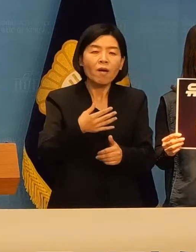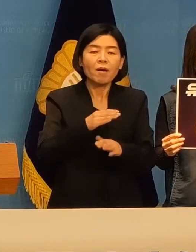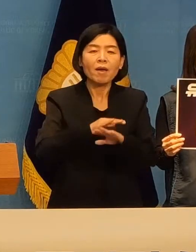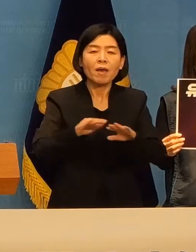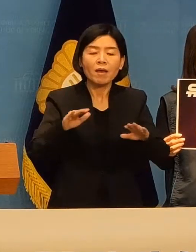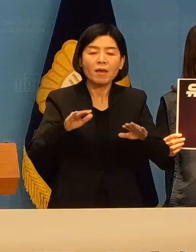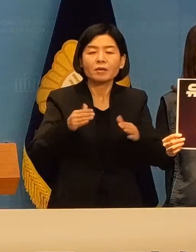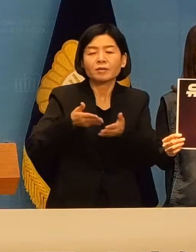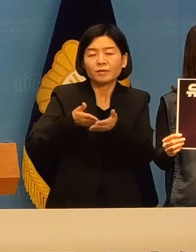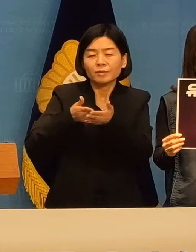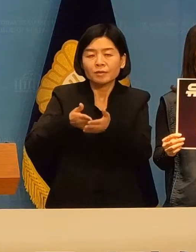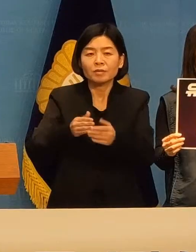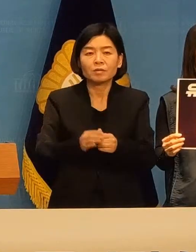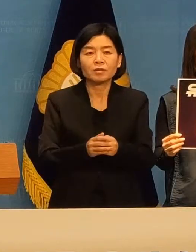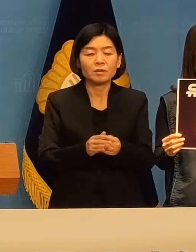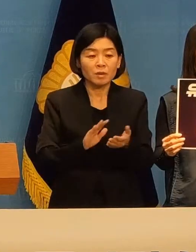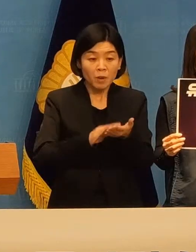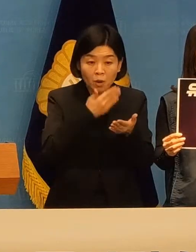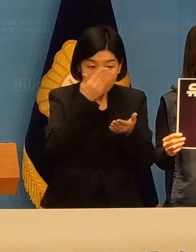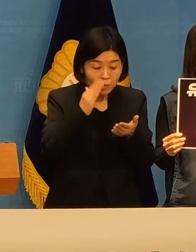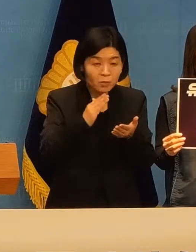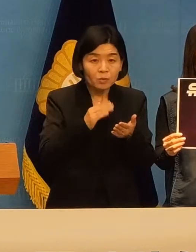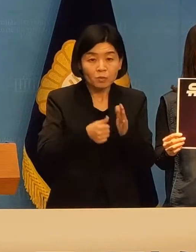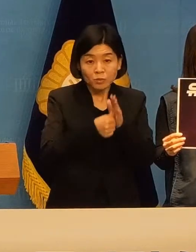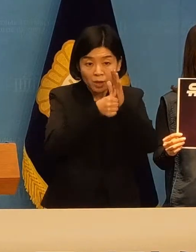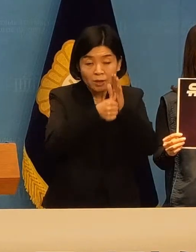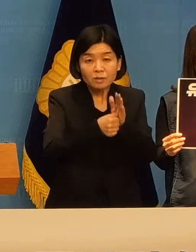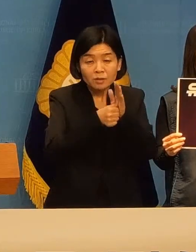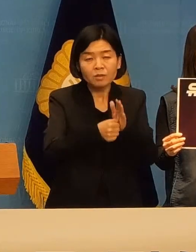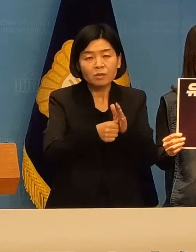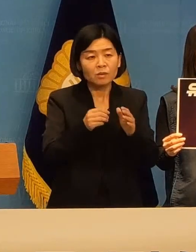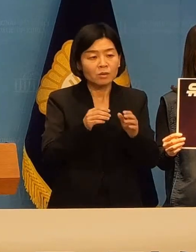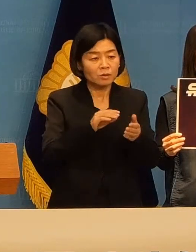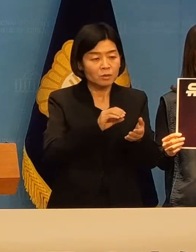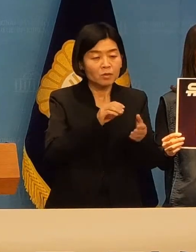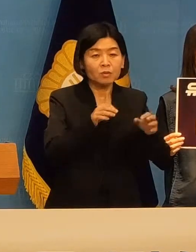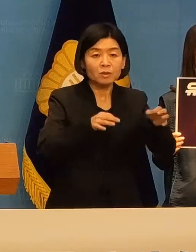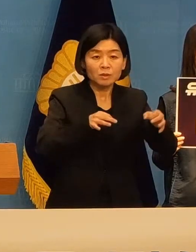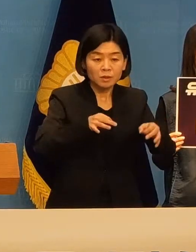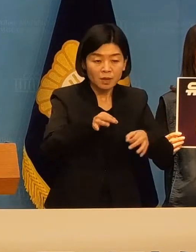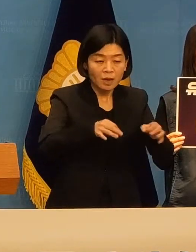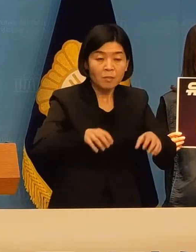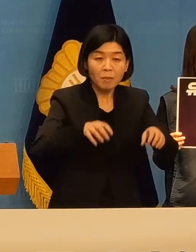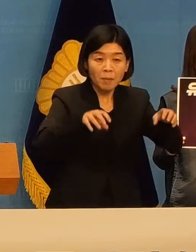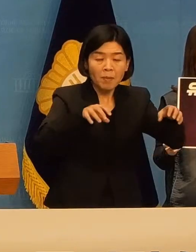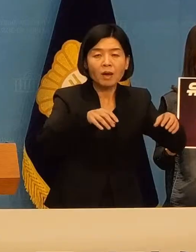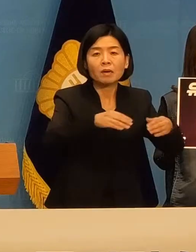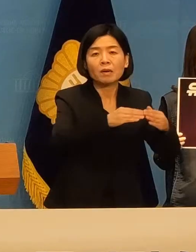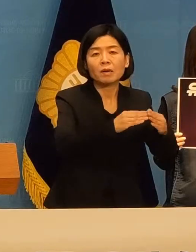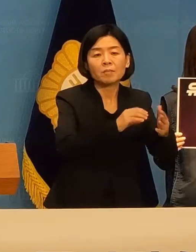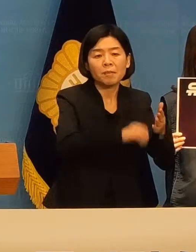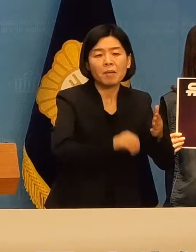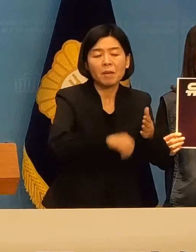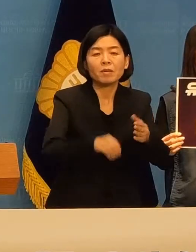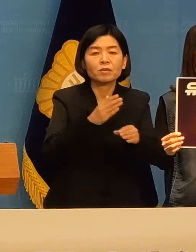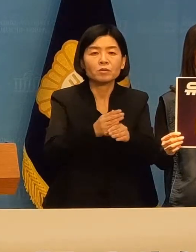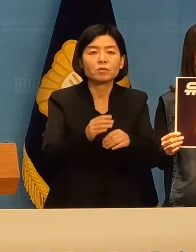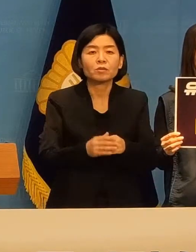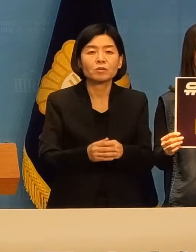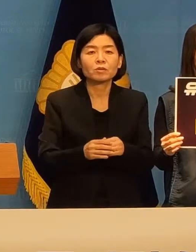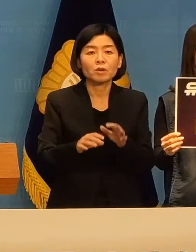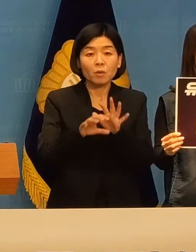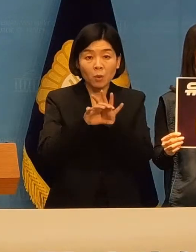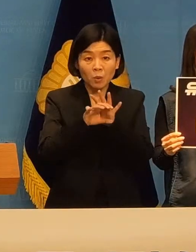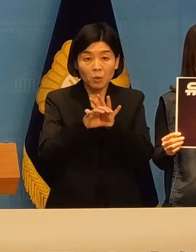명품 화장품들이 브랜드를 철수하고 있다. 면세 판매업은 코로나 팬데믹이 종료된 후에도 매출 회복이 안